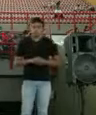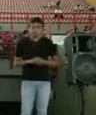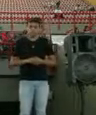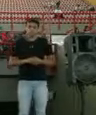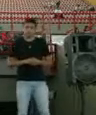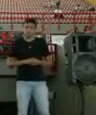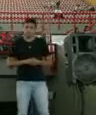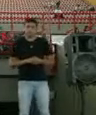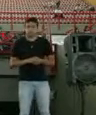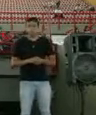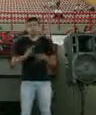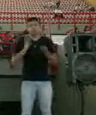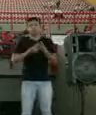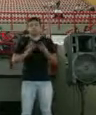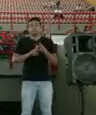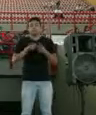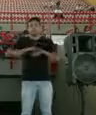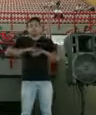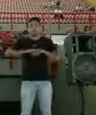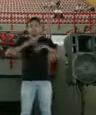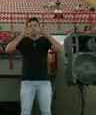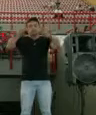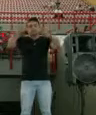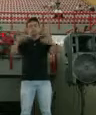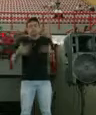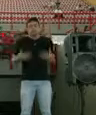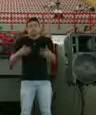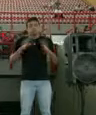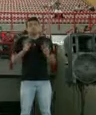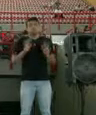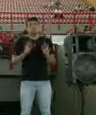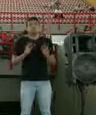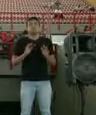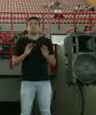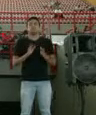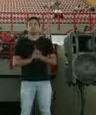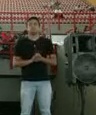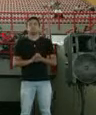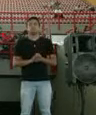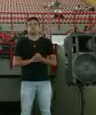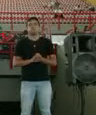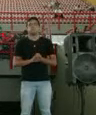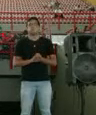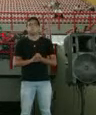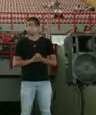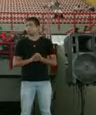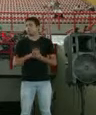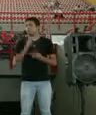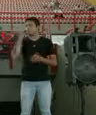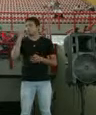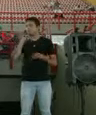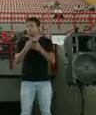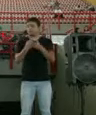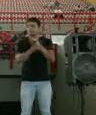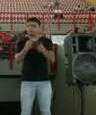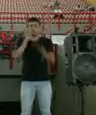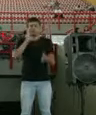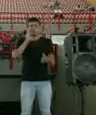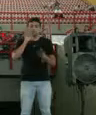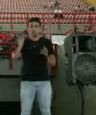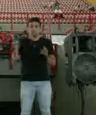beleza? Nós vamos comentar sobre... Olha a pergunta aqui. Foi interessante,